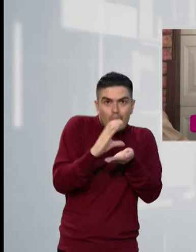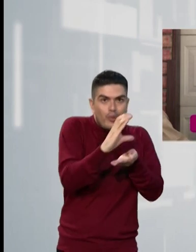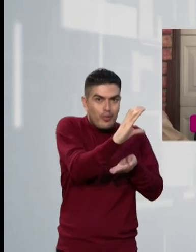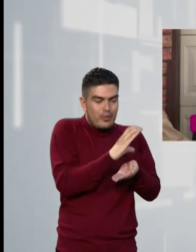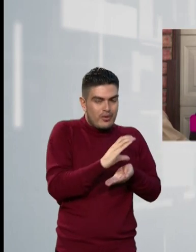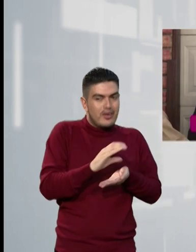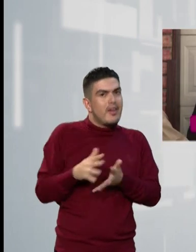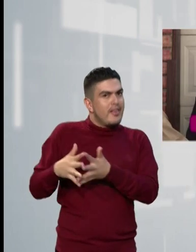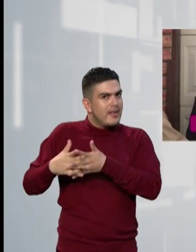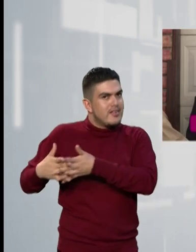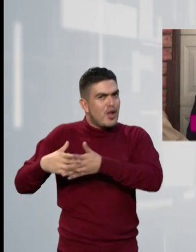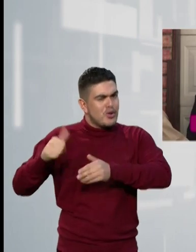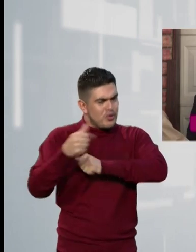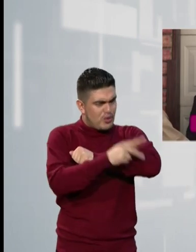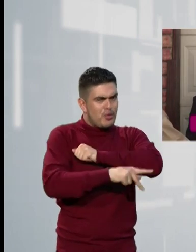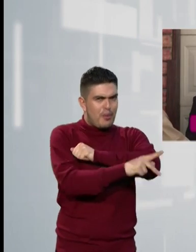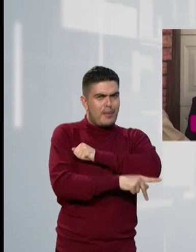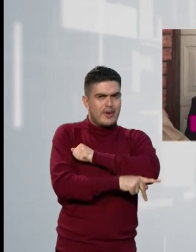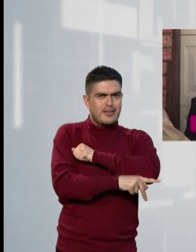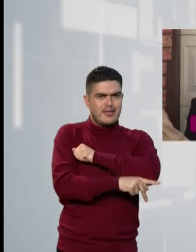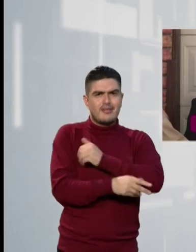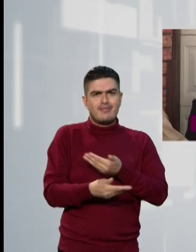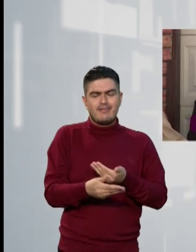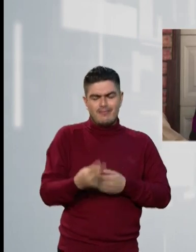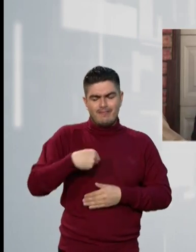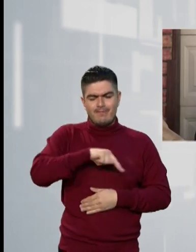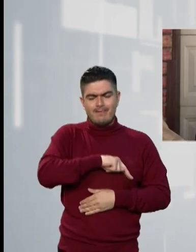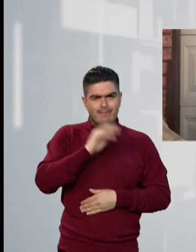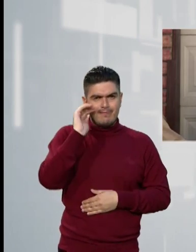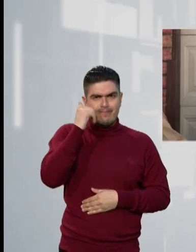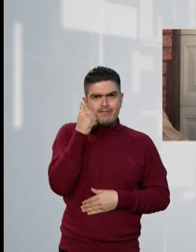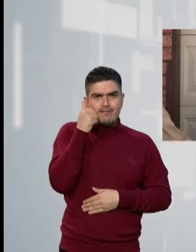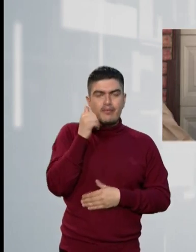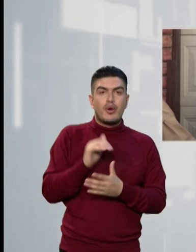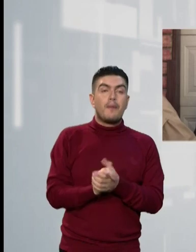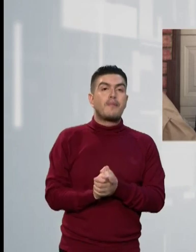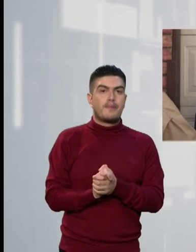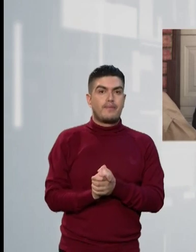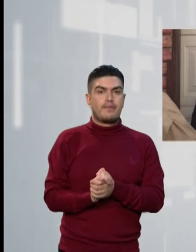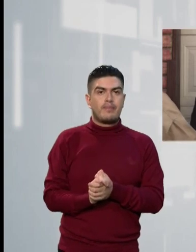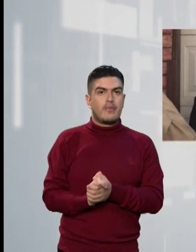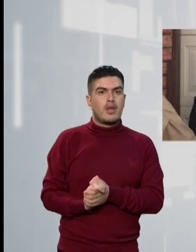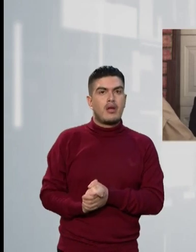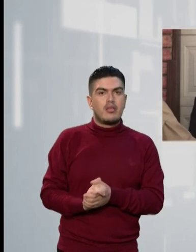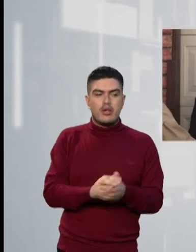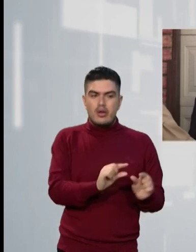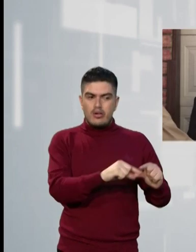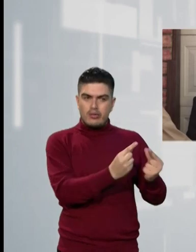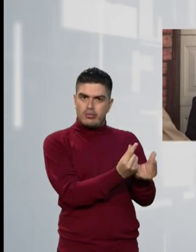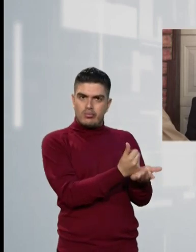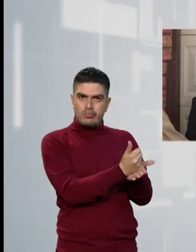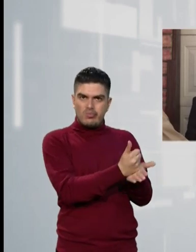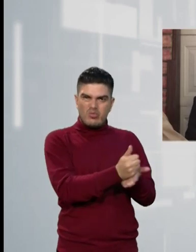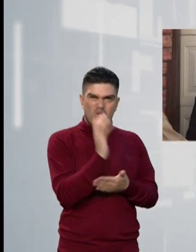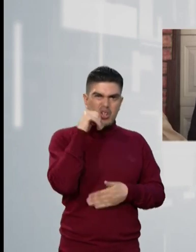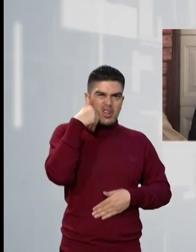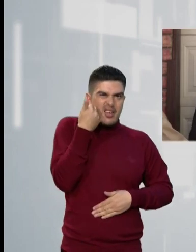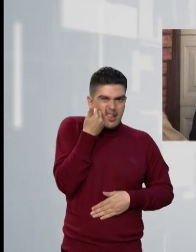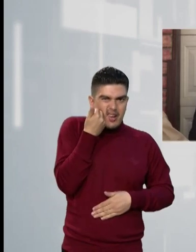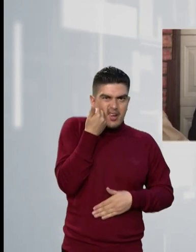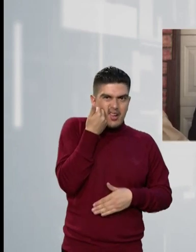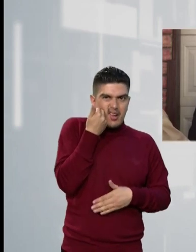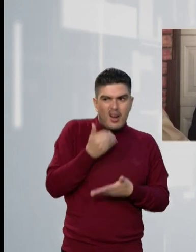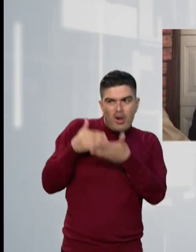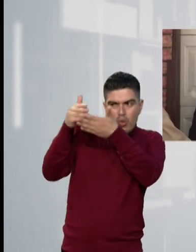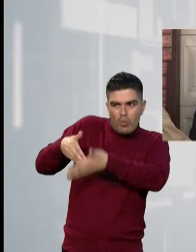de cualquier otro país eh Y creo que lo que busca la oposición es hacer esto mediático y